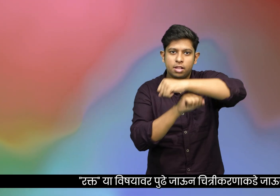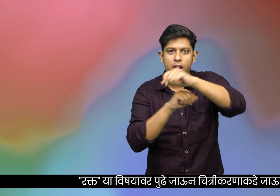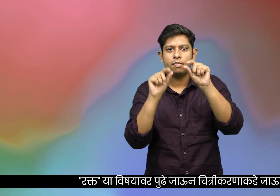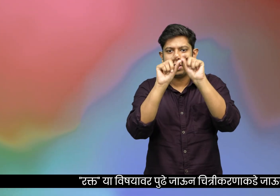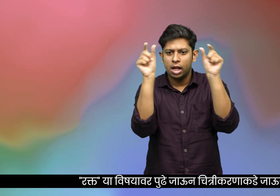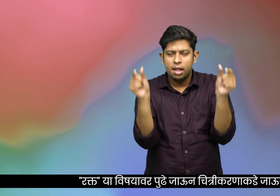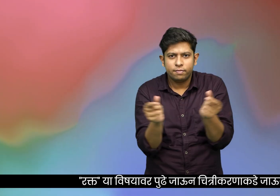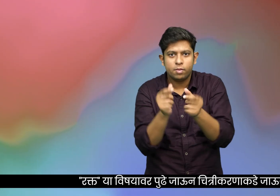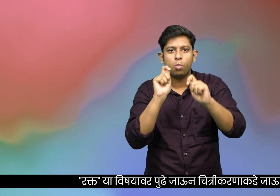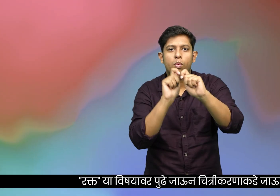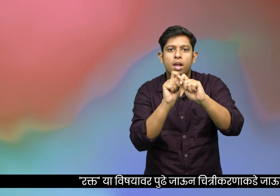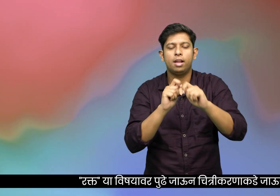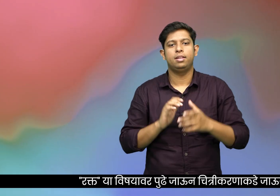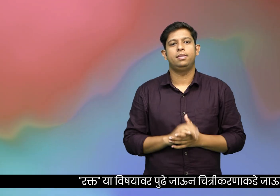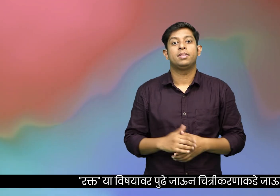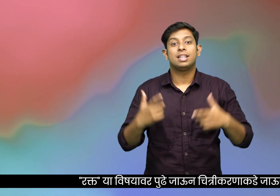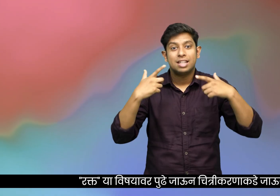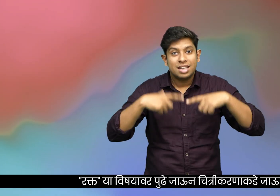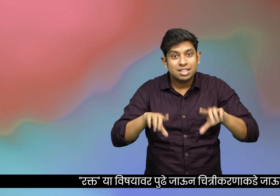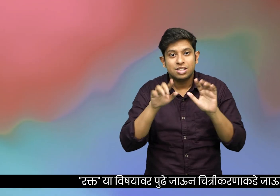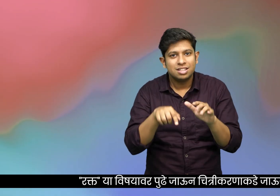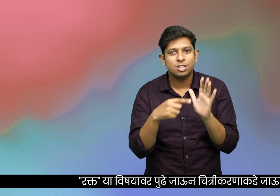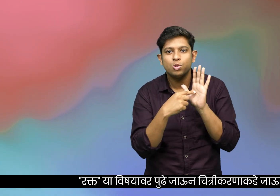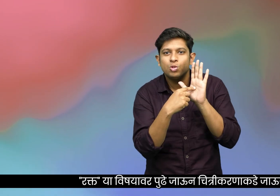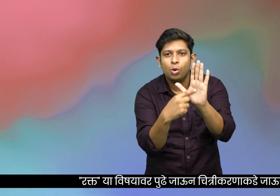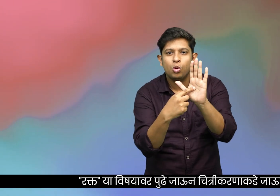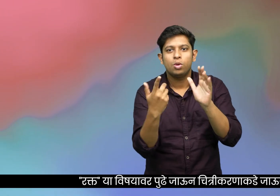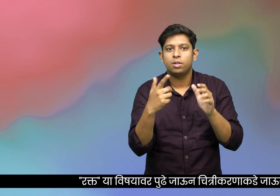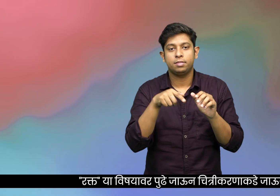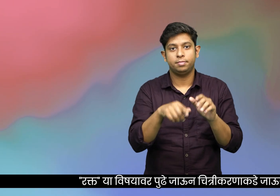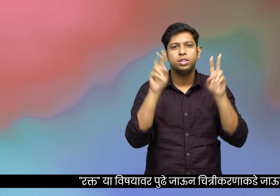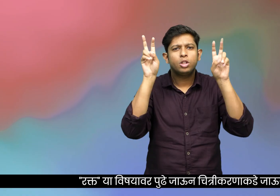या विषयावर पुढे जाऊन चित्रीकरणाकडे जाऊया.